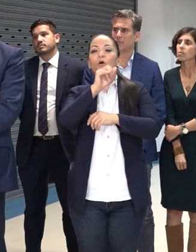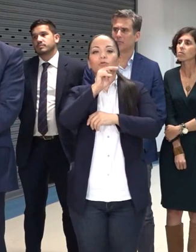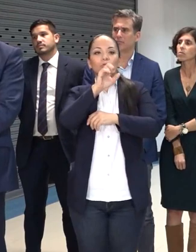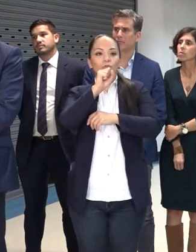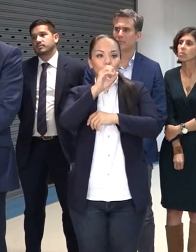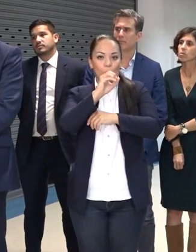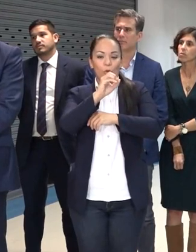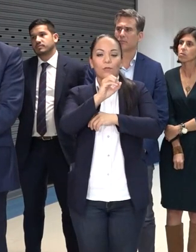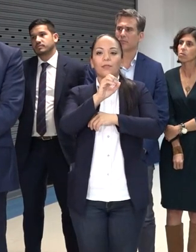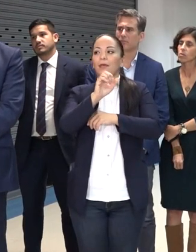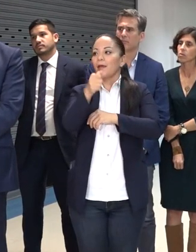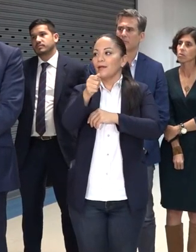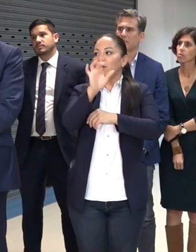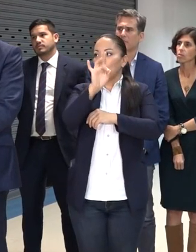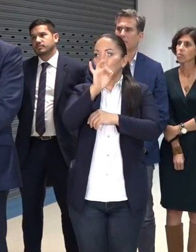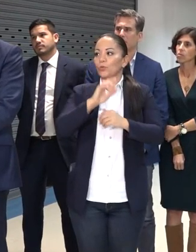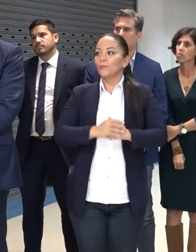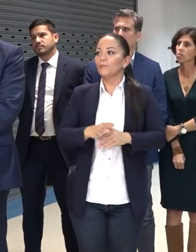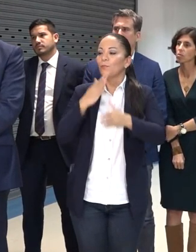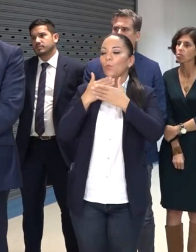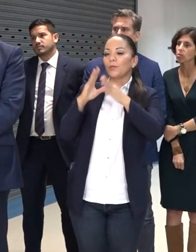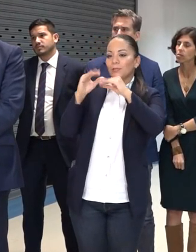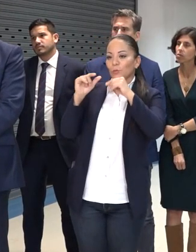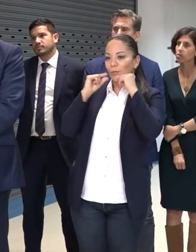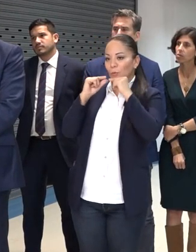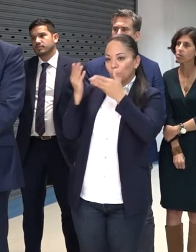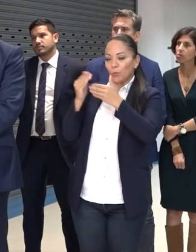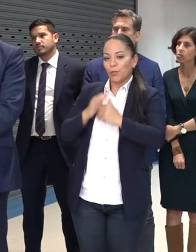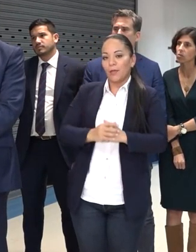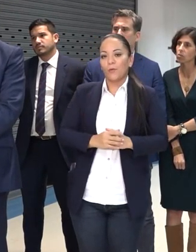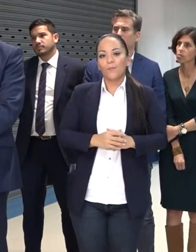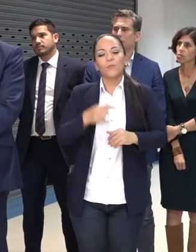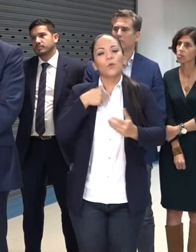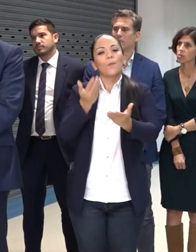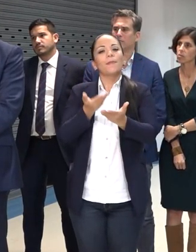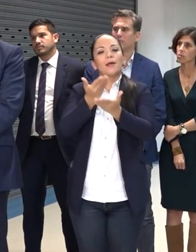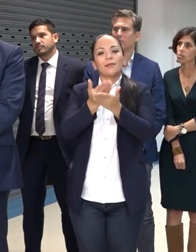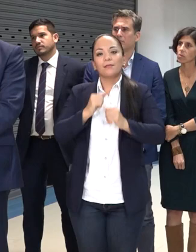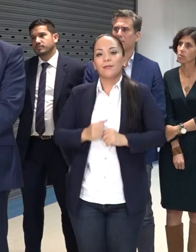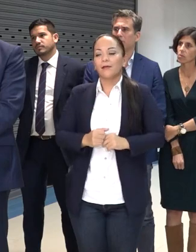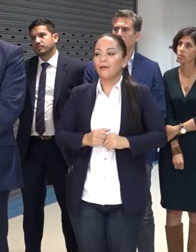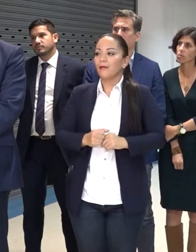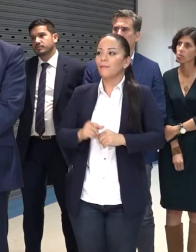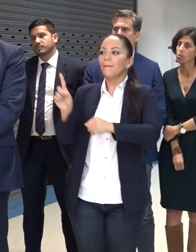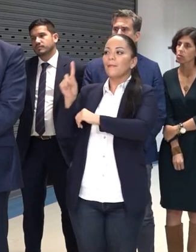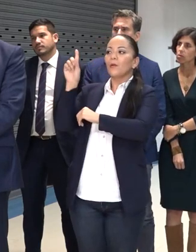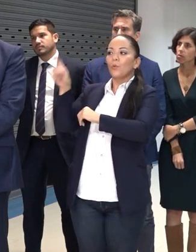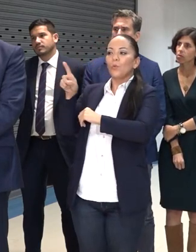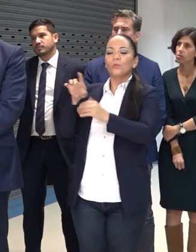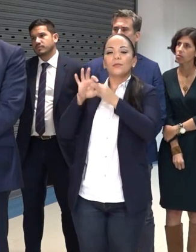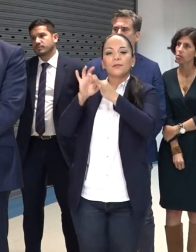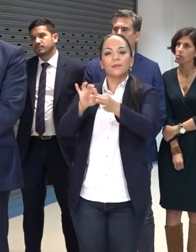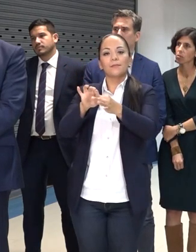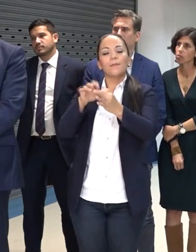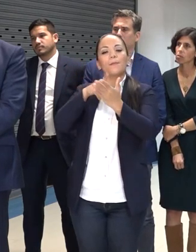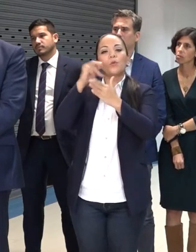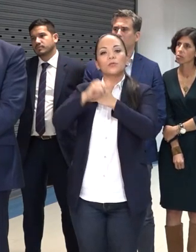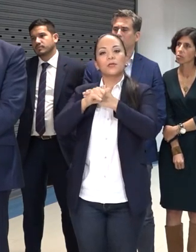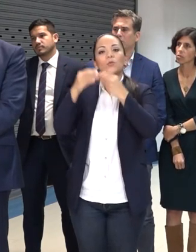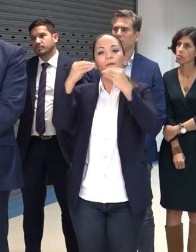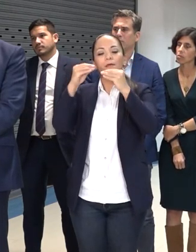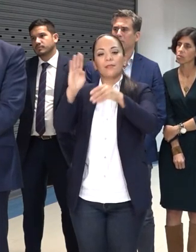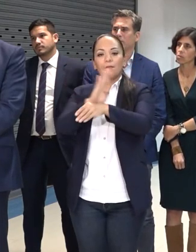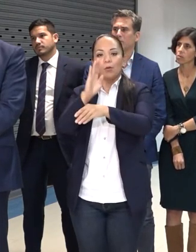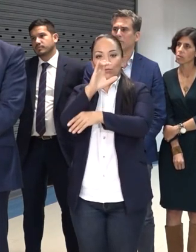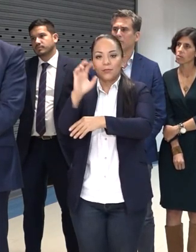Hernández de Multimedios. Buenas noches, don Rodrigo. Quería plantearle una pregunta alrededor del proyecto de venta del